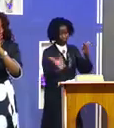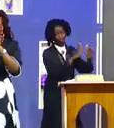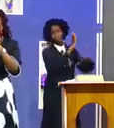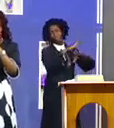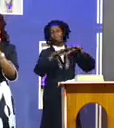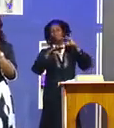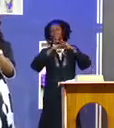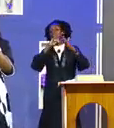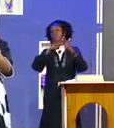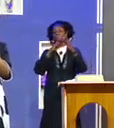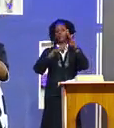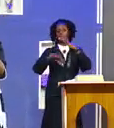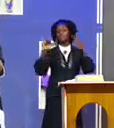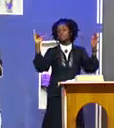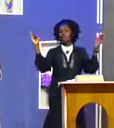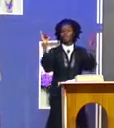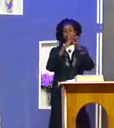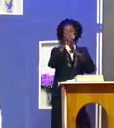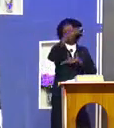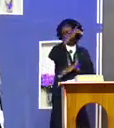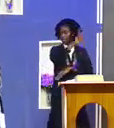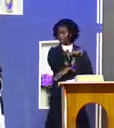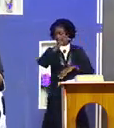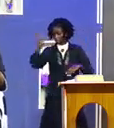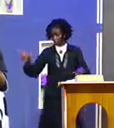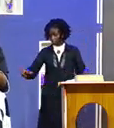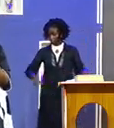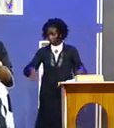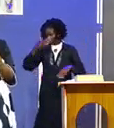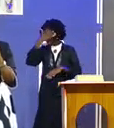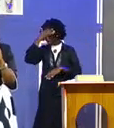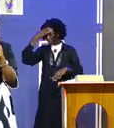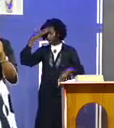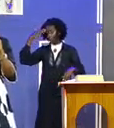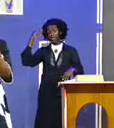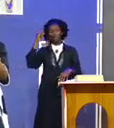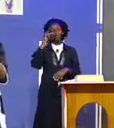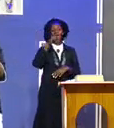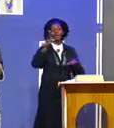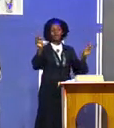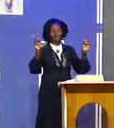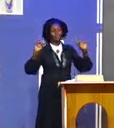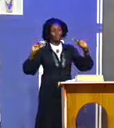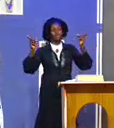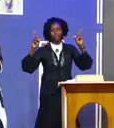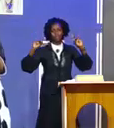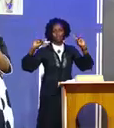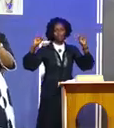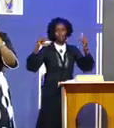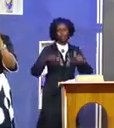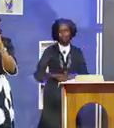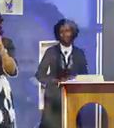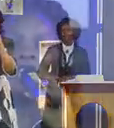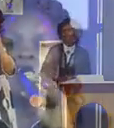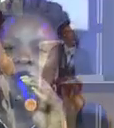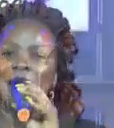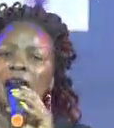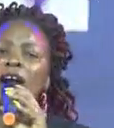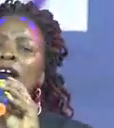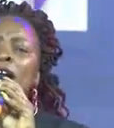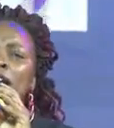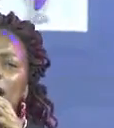vivamo ne vimana ne vivamo ayete chitegeza chimukama kwera vite manya